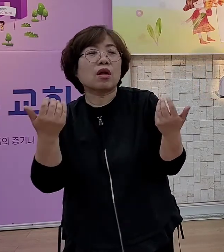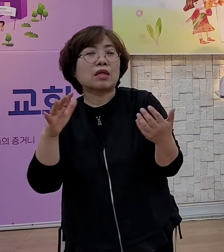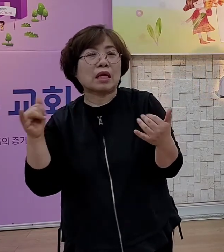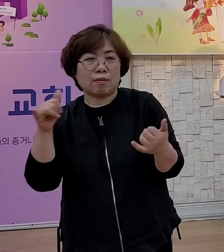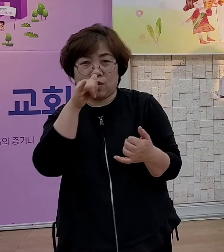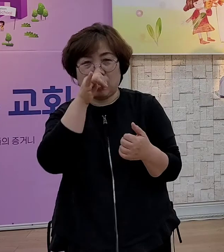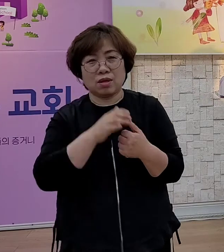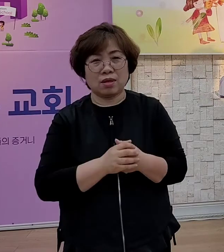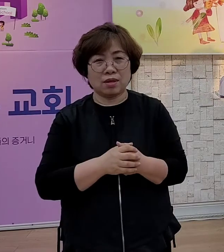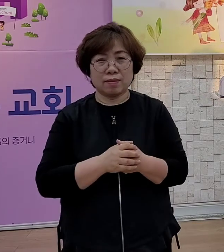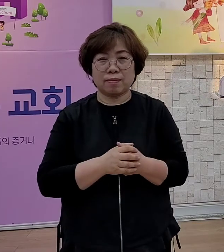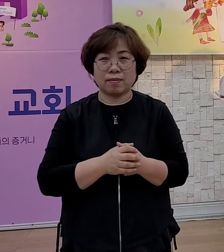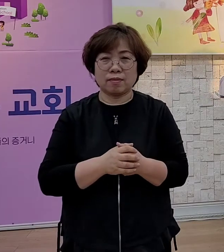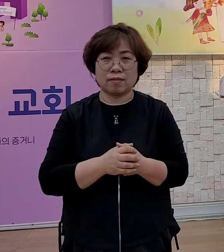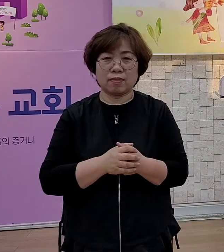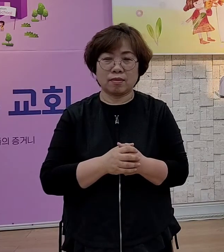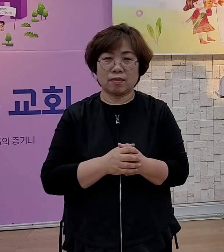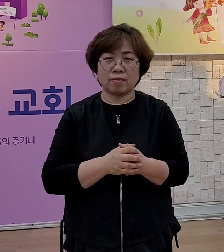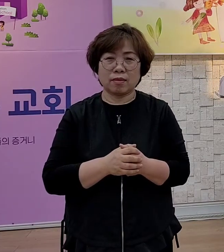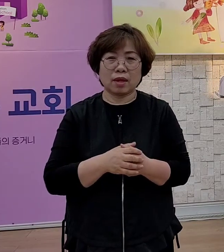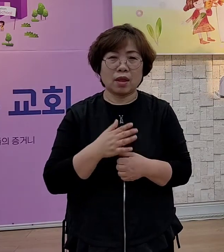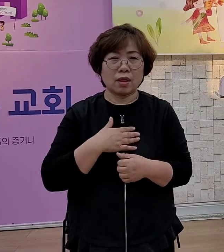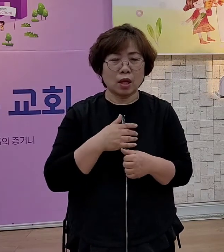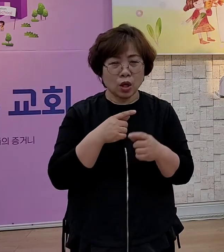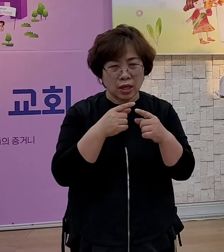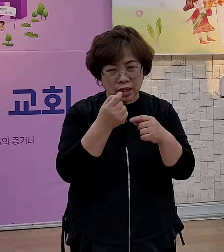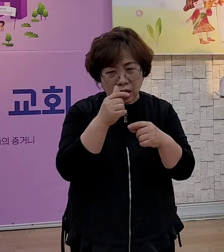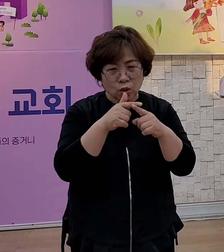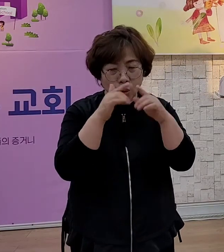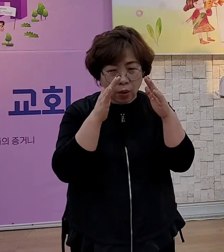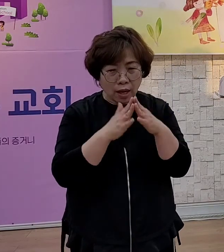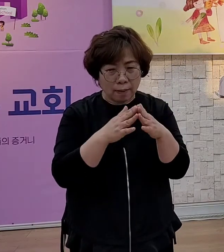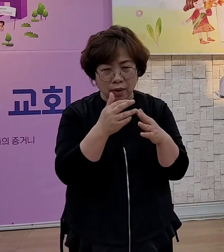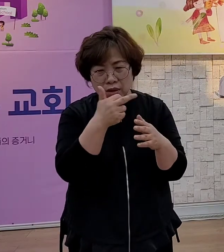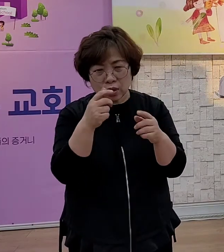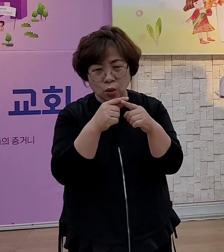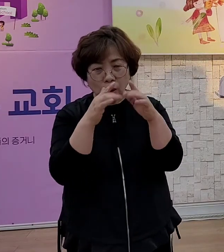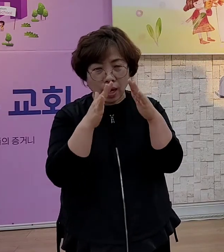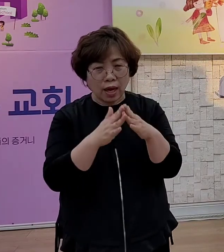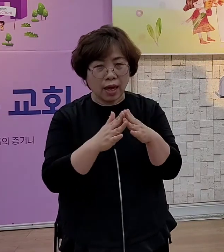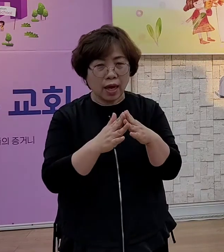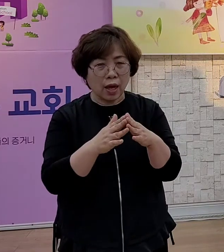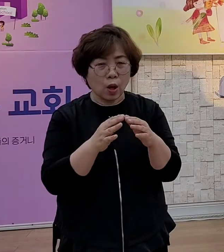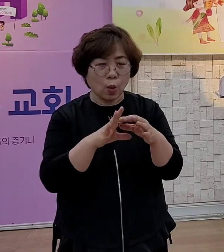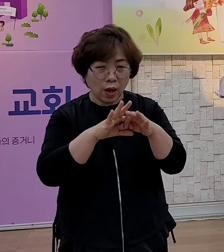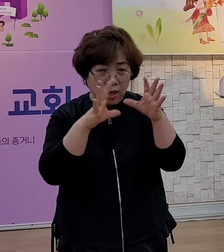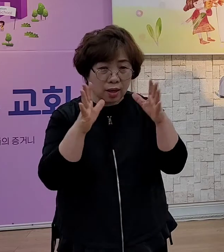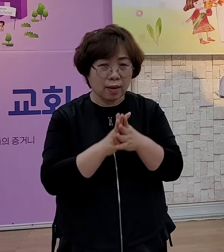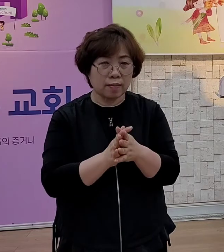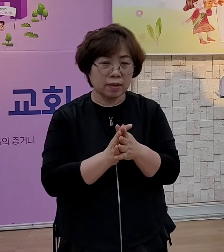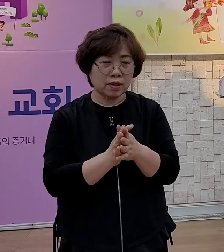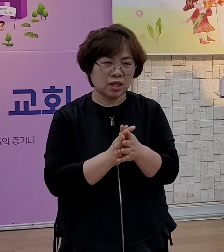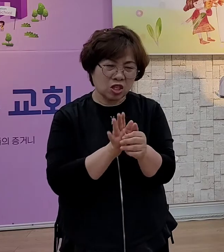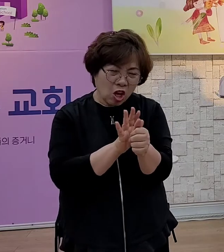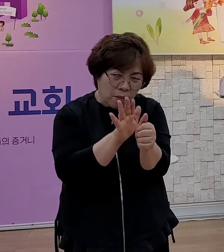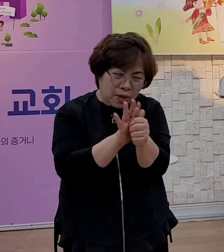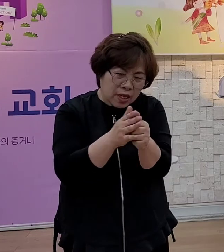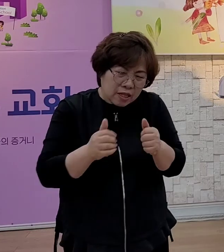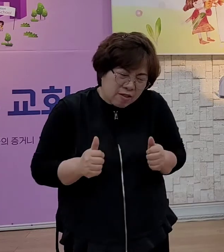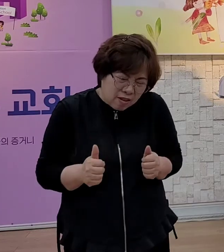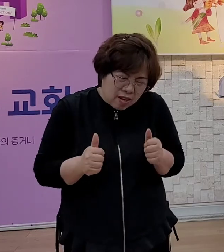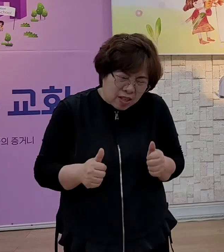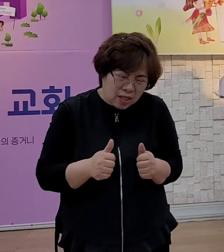얼마든지 선을 행할 수 있습니다. 얼마든지 우리가 구제할 수 있습니다. 뭘 못해요? 그런데 여러분,